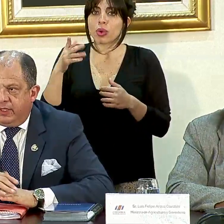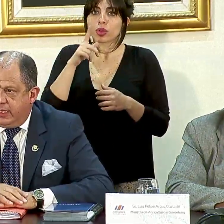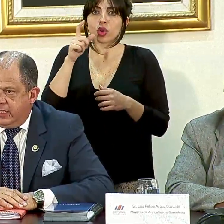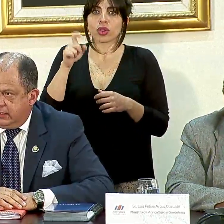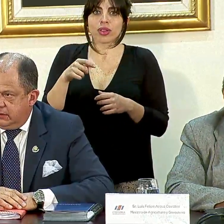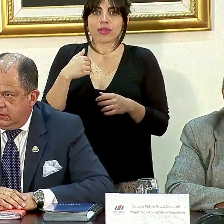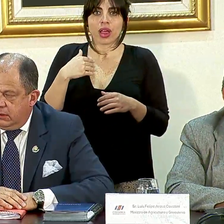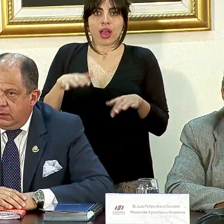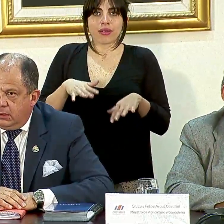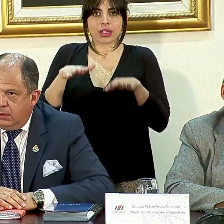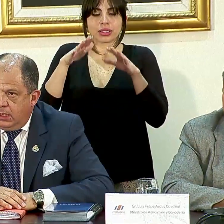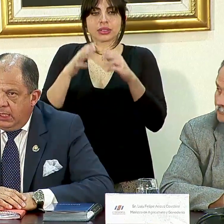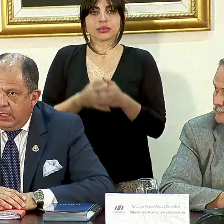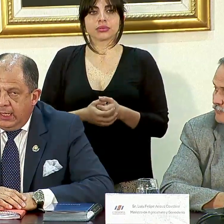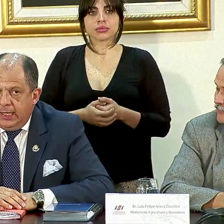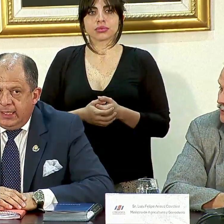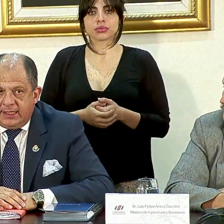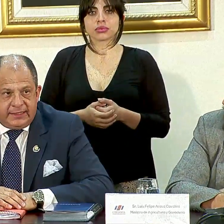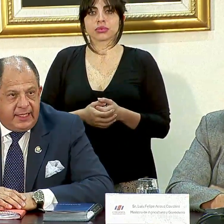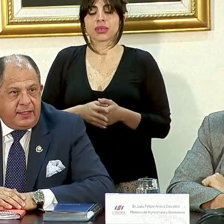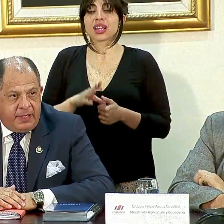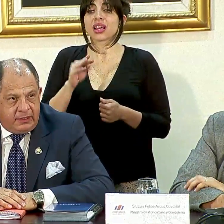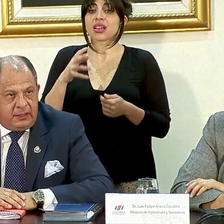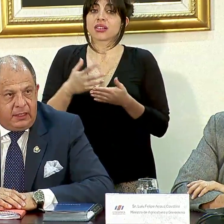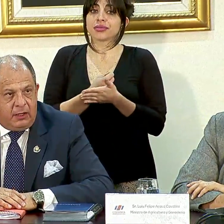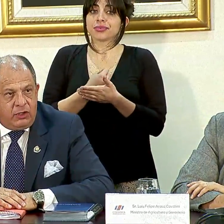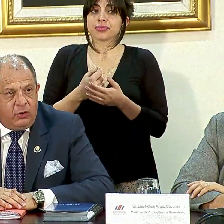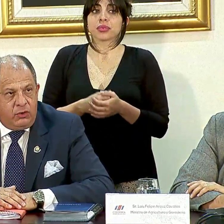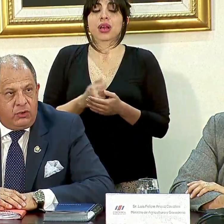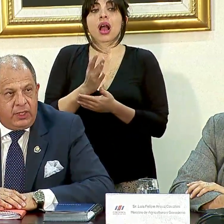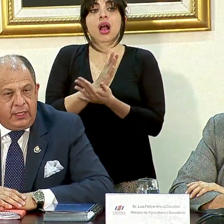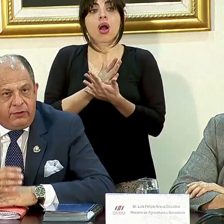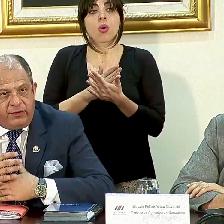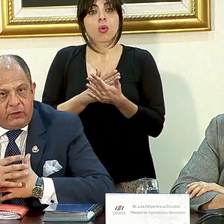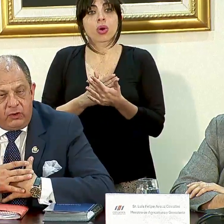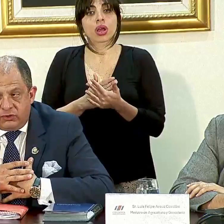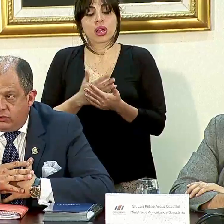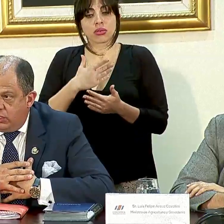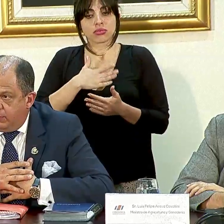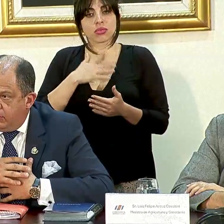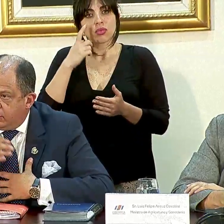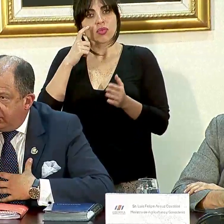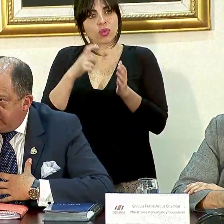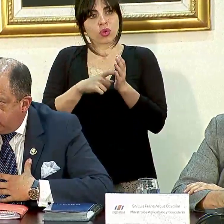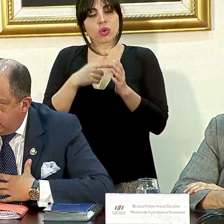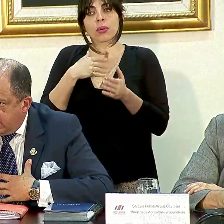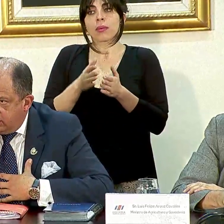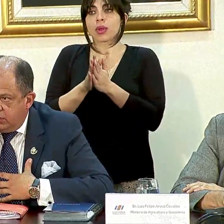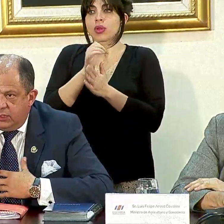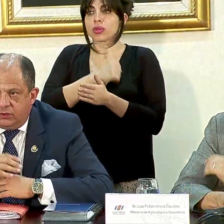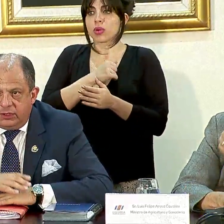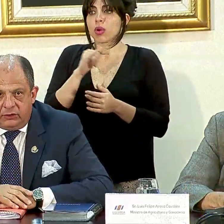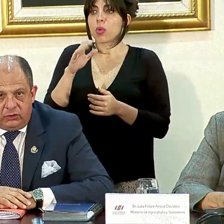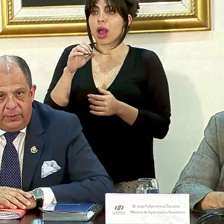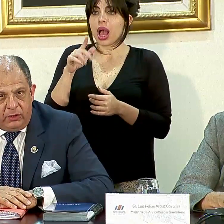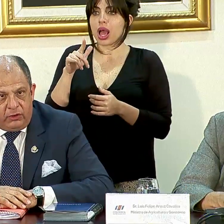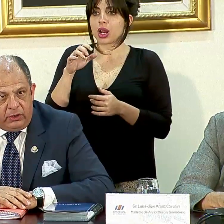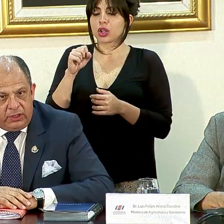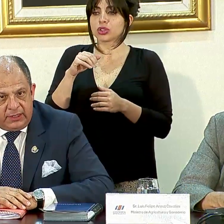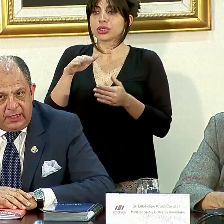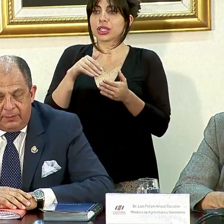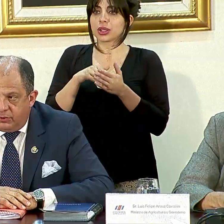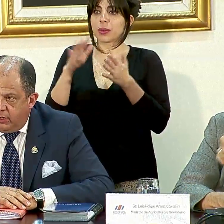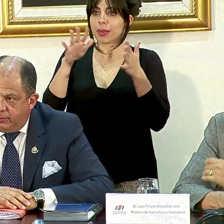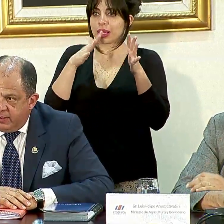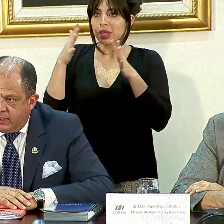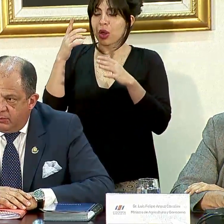debería de haber llenas. Y desgraciadamente, aunque uno, y reconozco y pido disculpas a don Juan Carlos, el director del Instituto Meteorológico